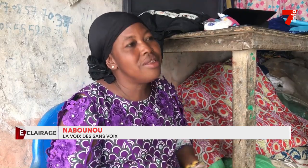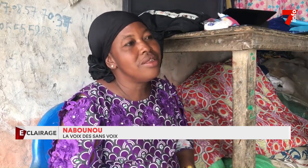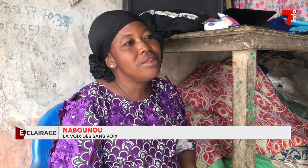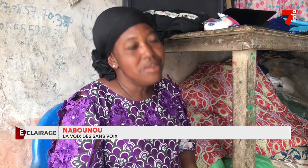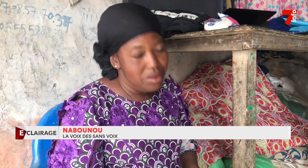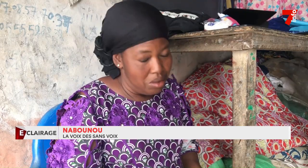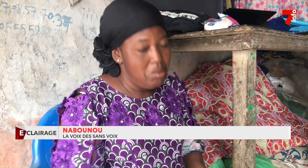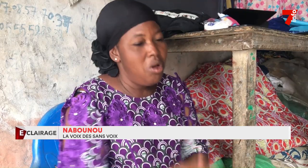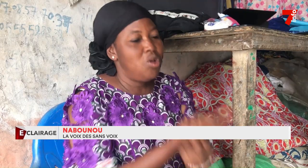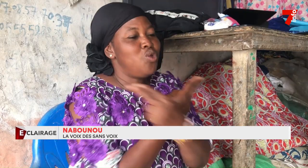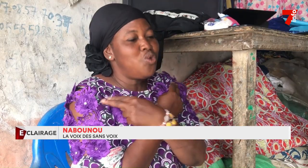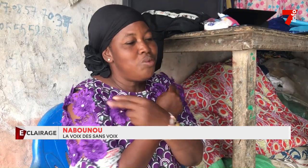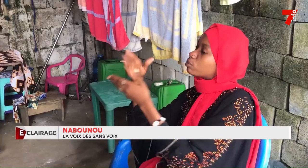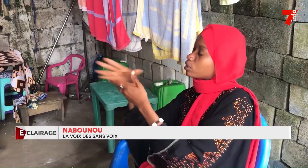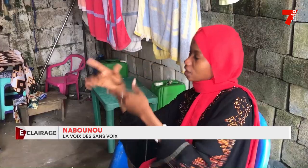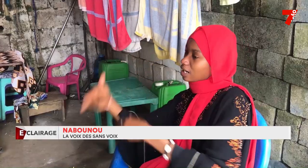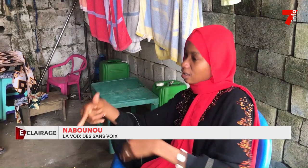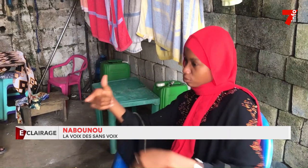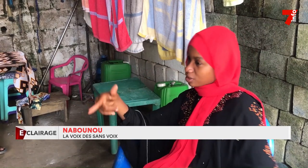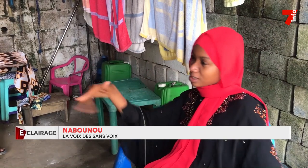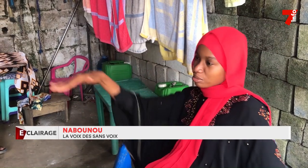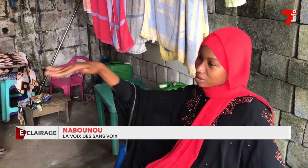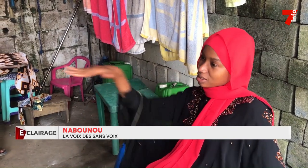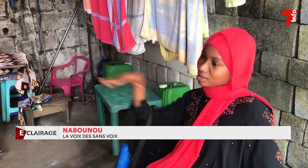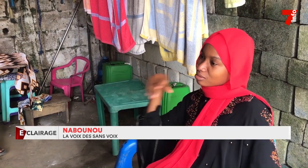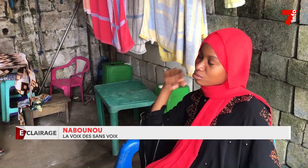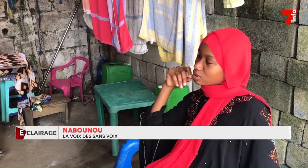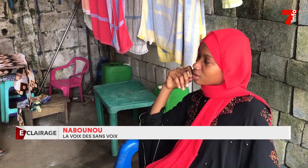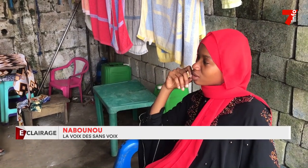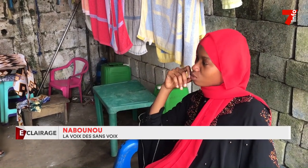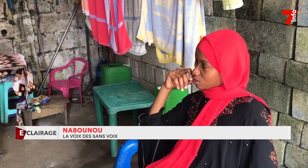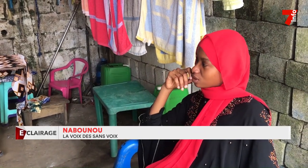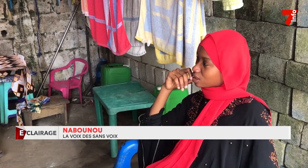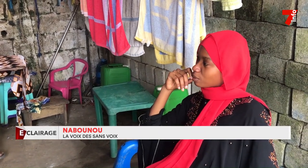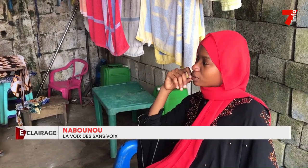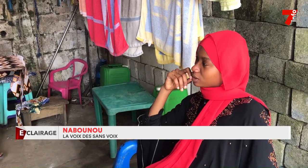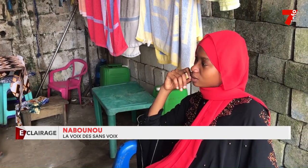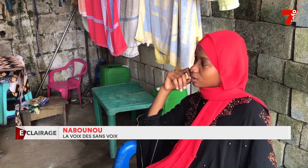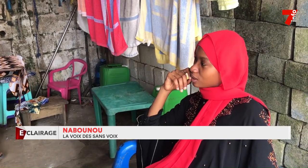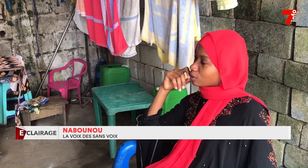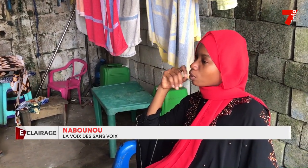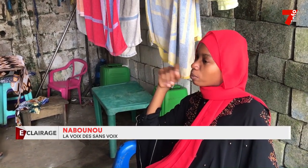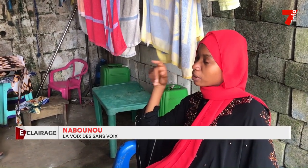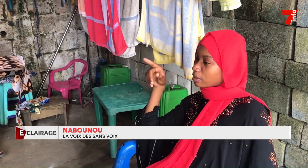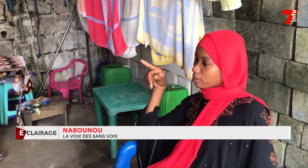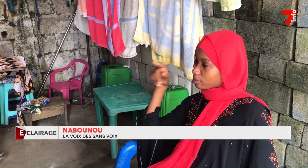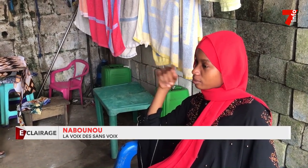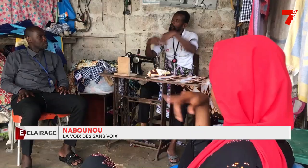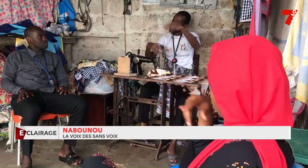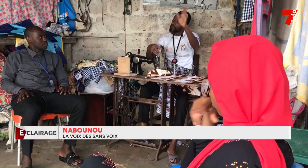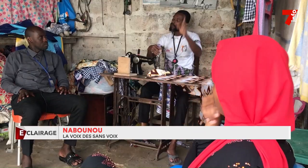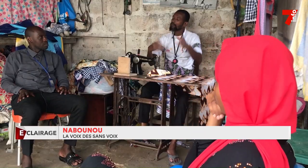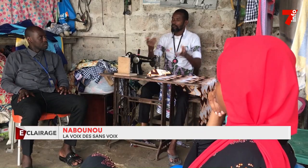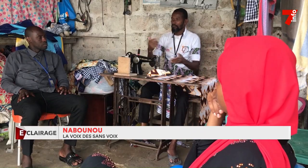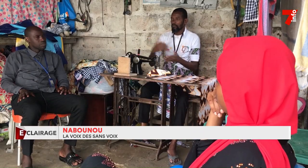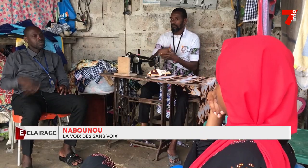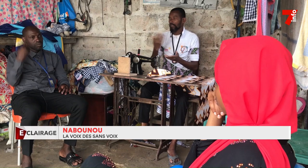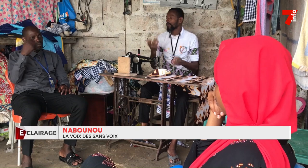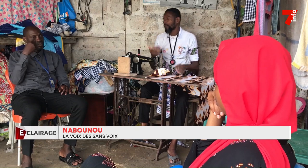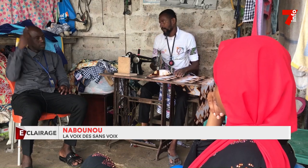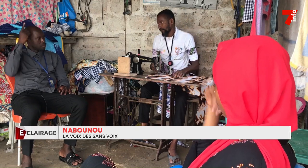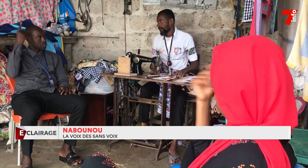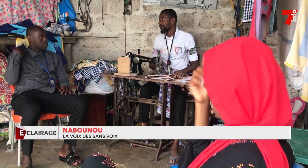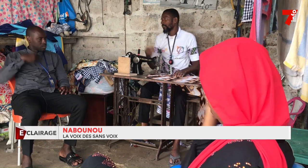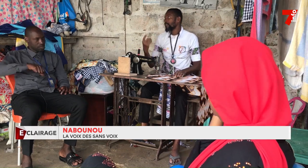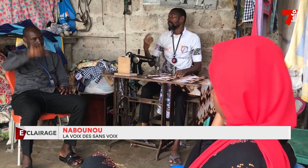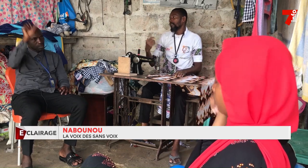et malentendants depuis leur tendre enfance. Mouvement des mains, du visage et du corps, voilà comment Nabounou et ses